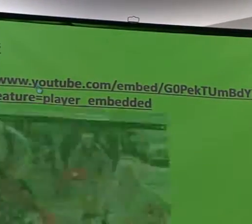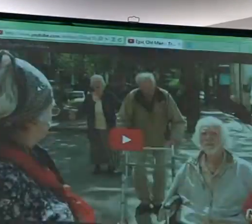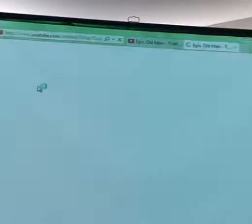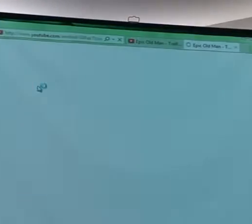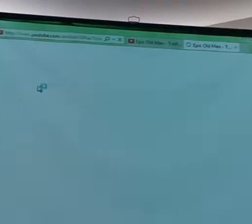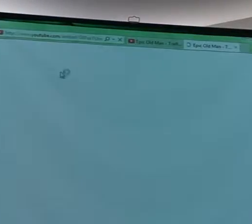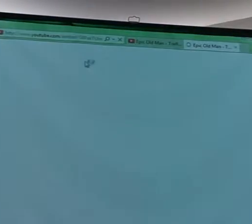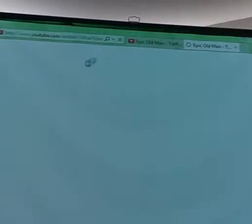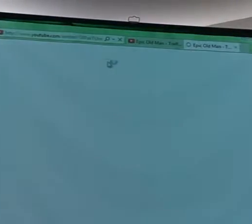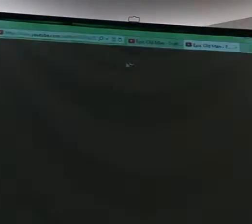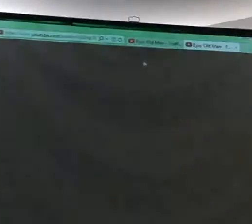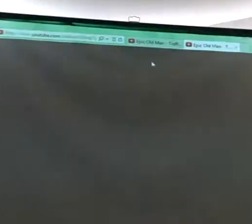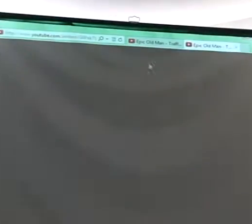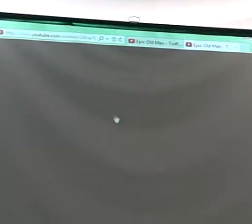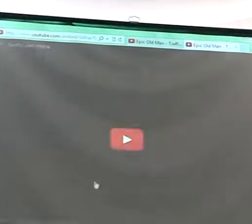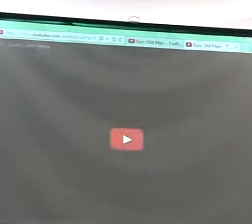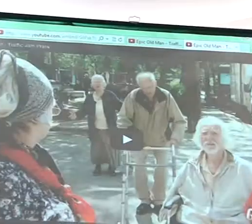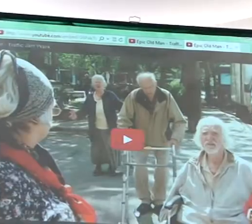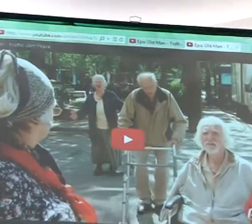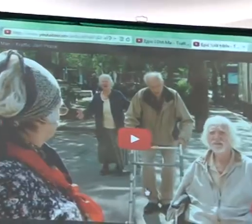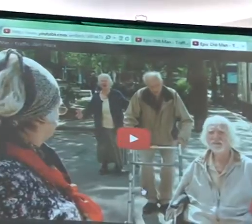chegar num ponto desse.